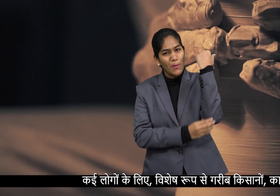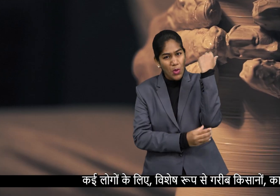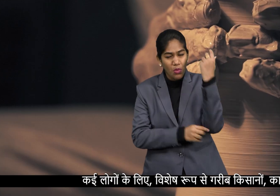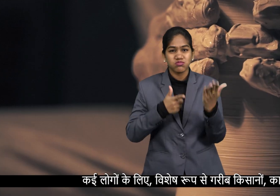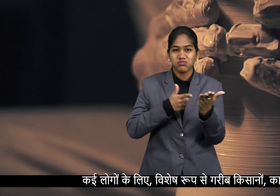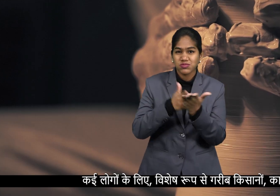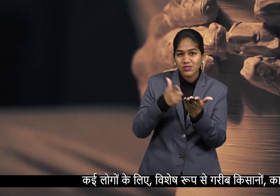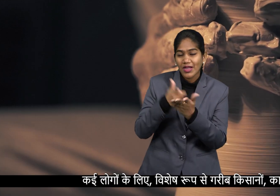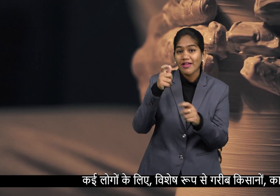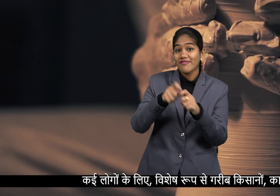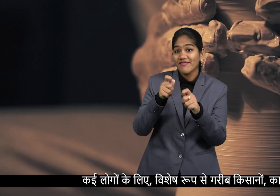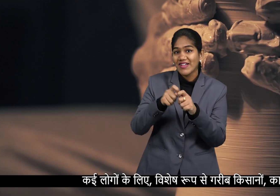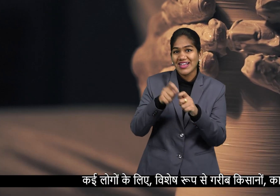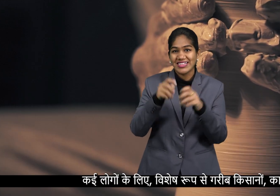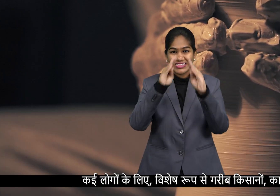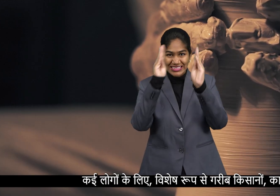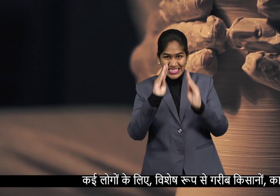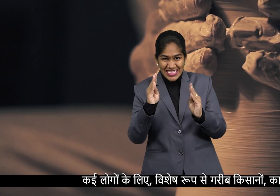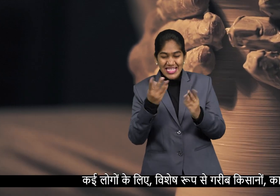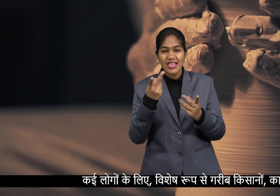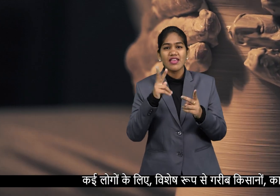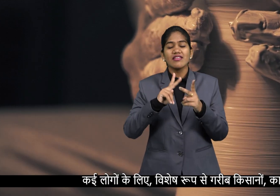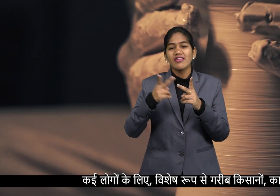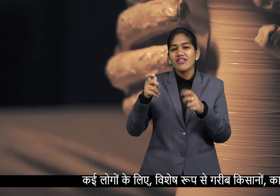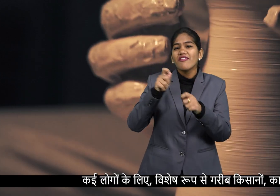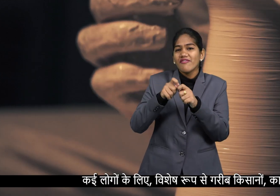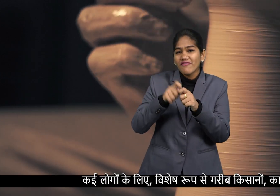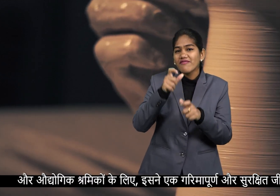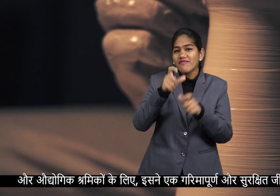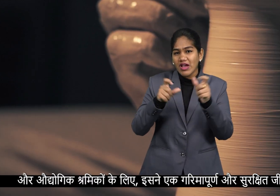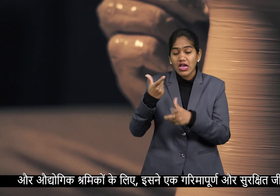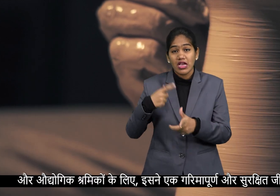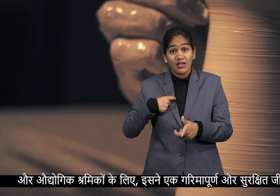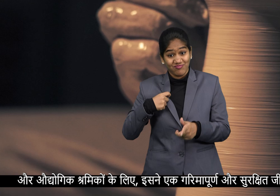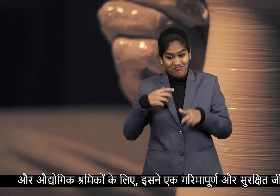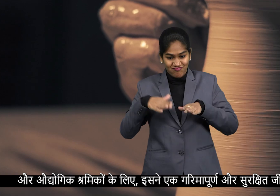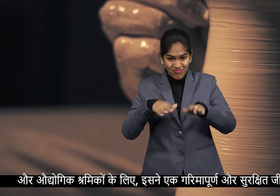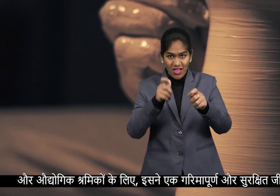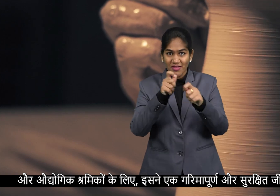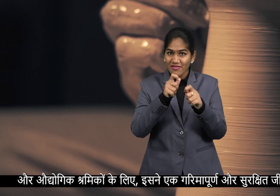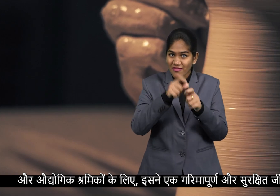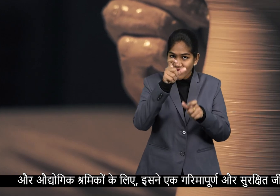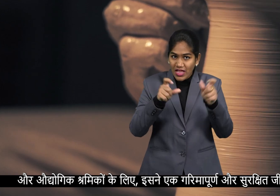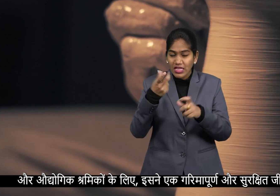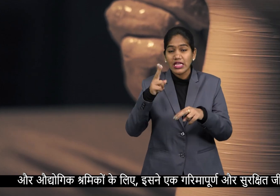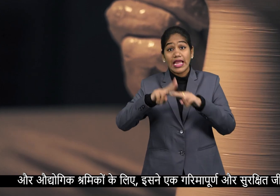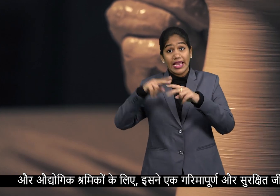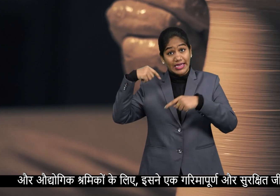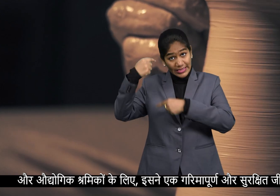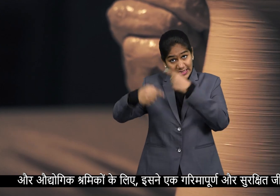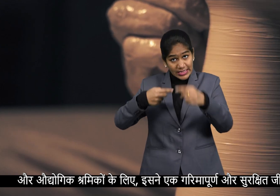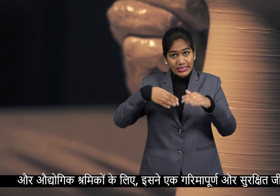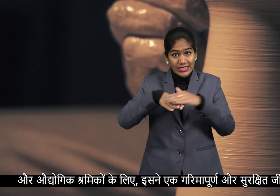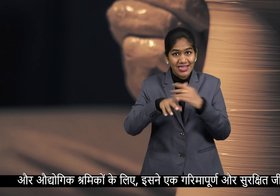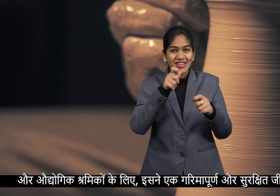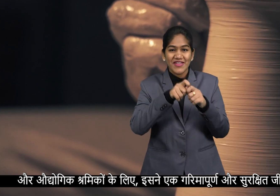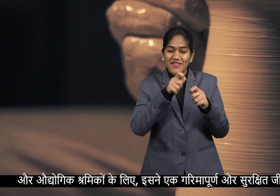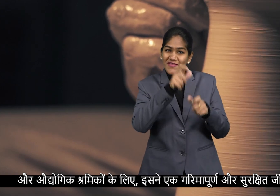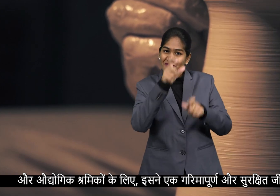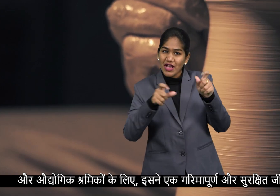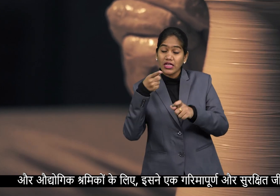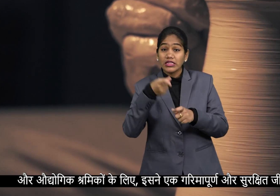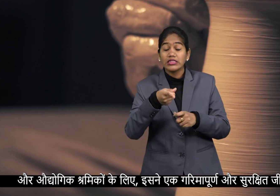से गरीब किसानों, कारीगरों और औद्योगिक श्रमिकों के लिए